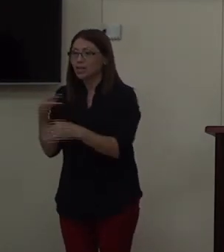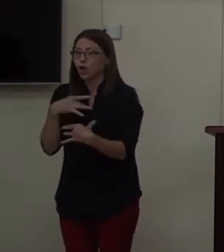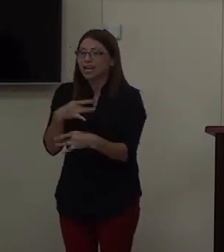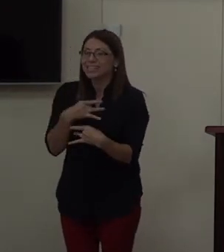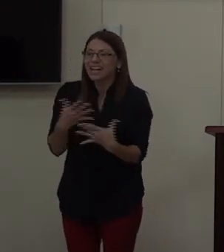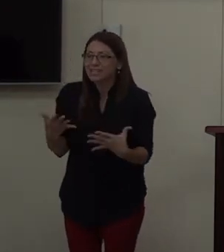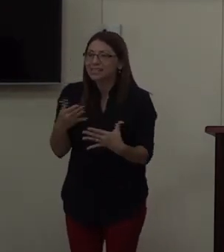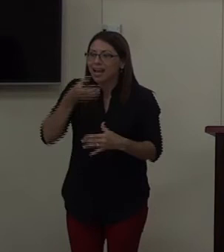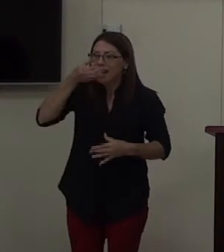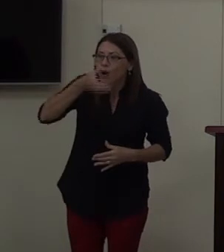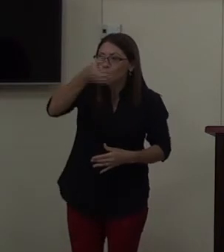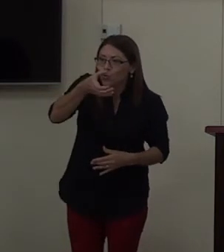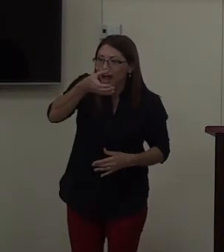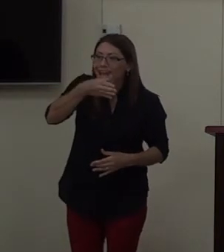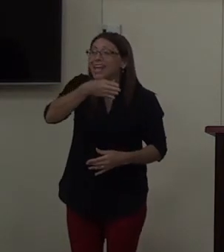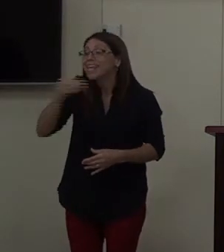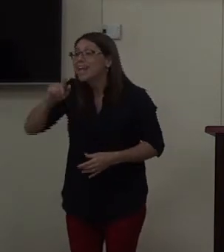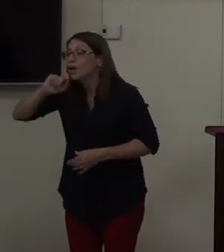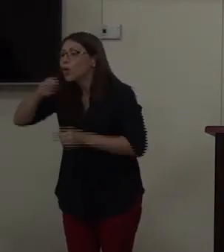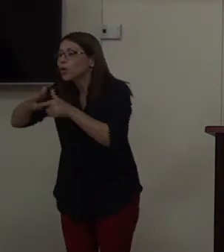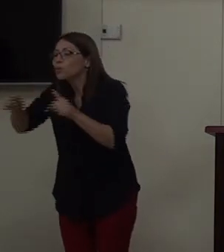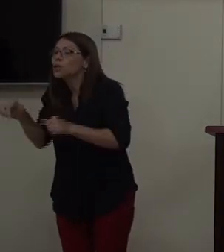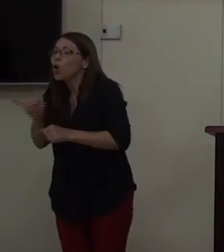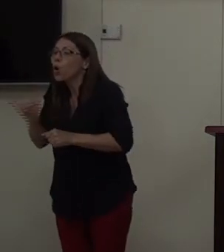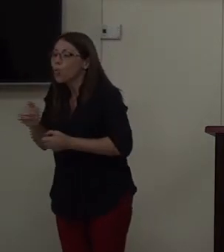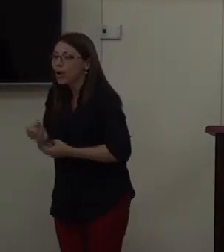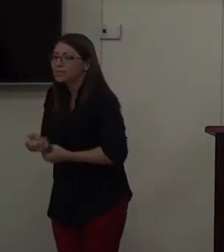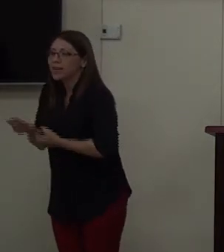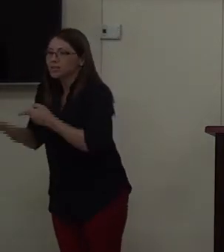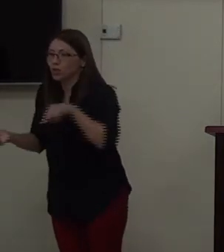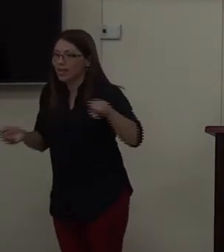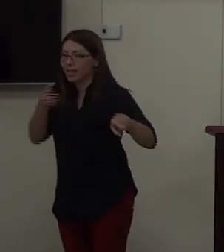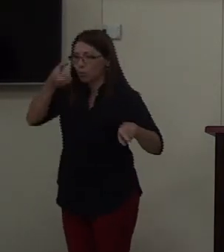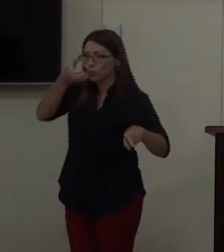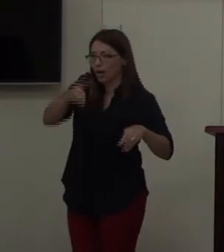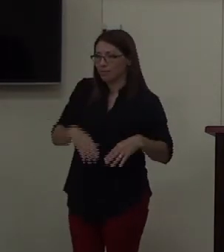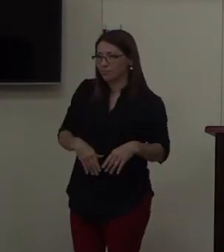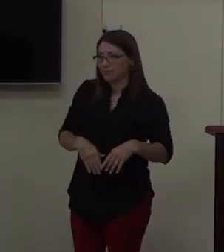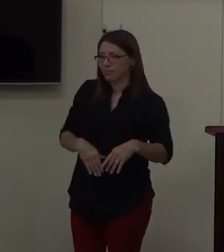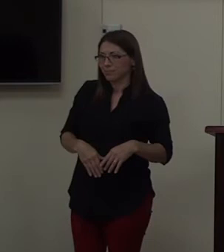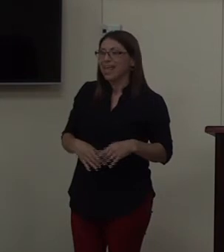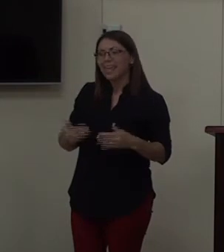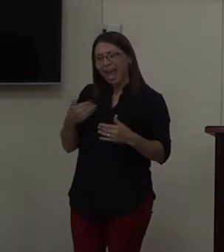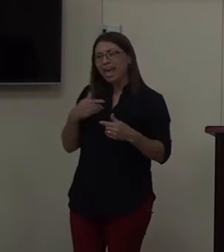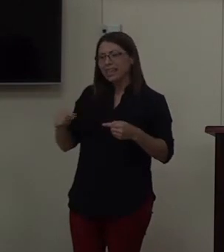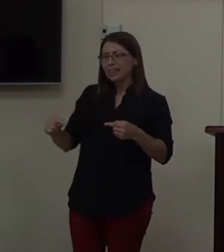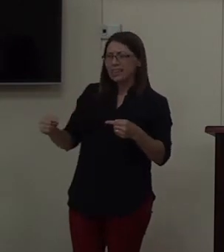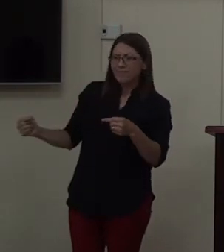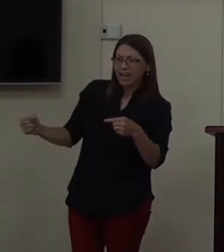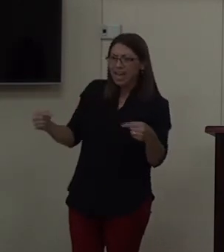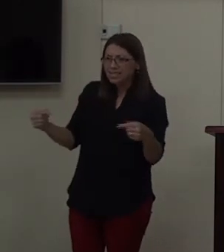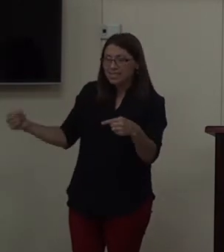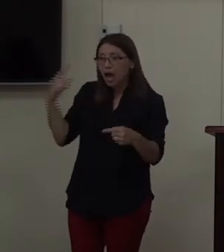cultura y el código lingüístico como expresión de esa cultura, ¿verdad? Que hay divergencia porque, como les decía, si hay gente empeñada en